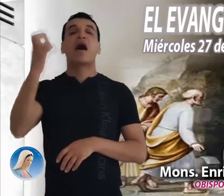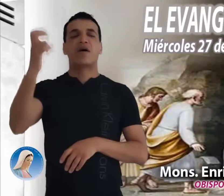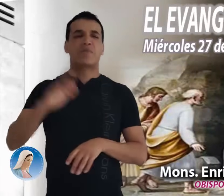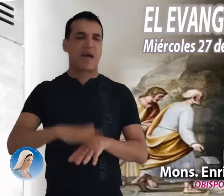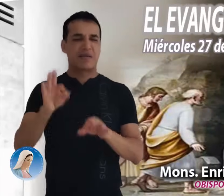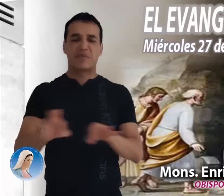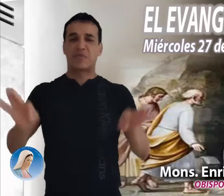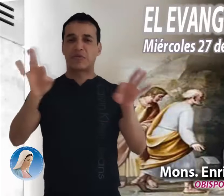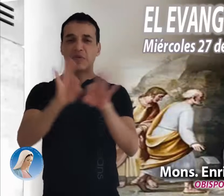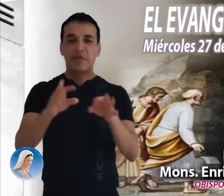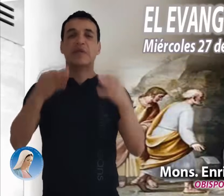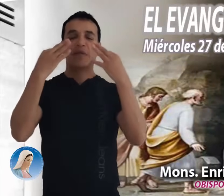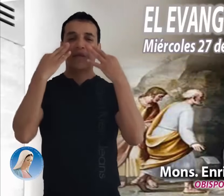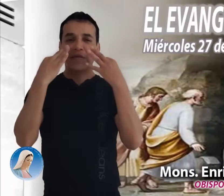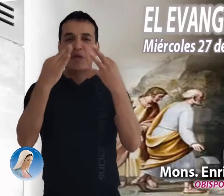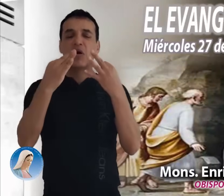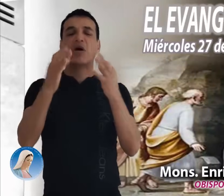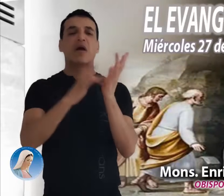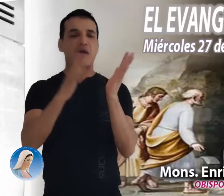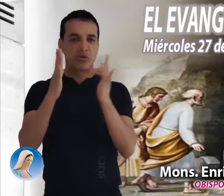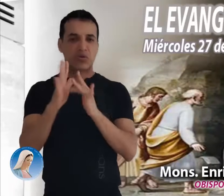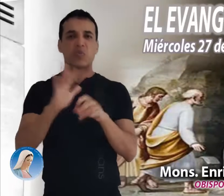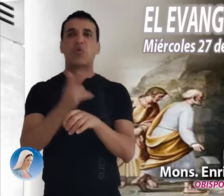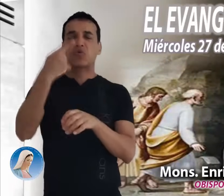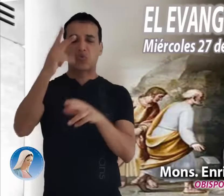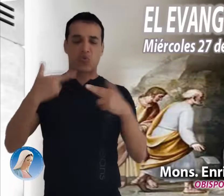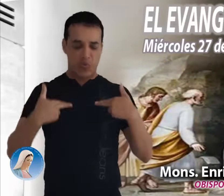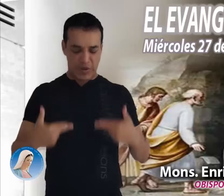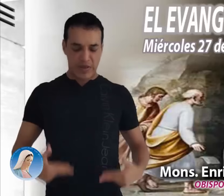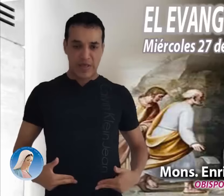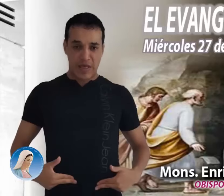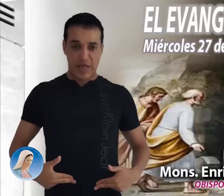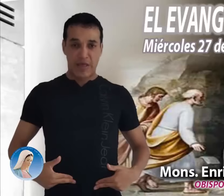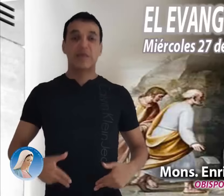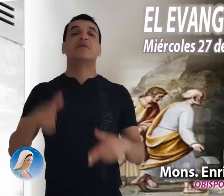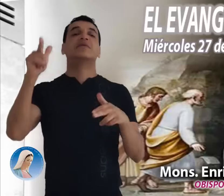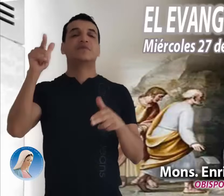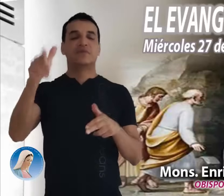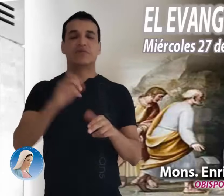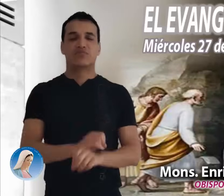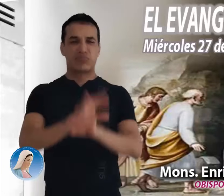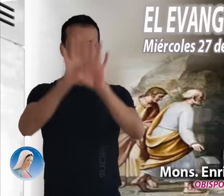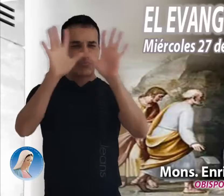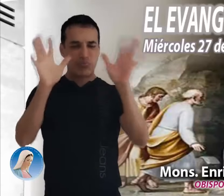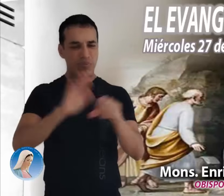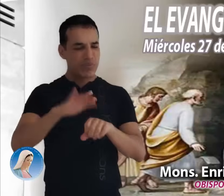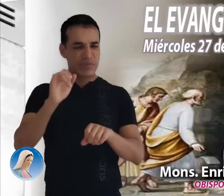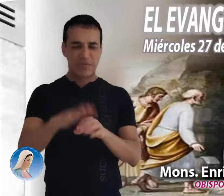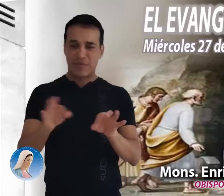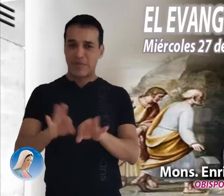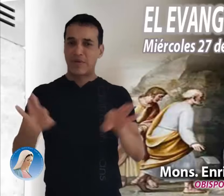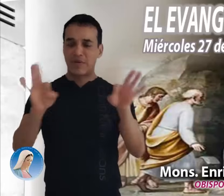Jesús, de su humanidad y de su glorificación, se acerca hoy hasta nosotros un personaje